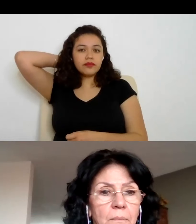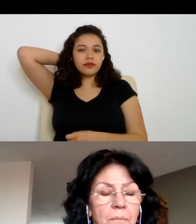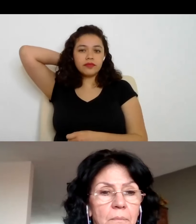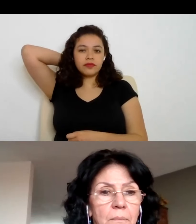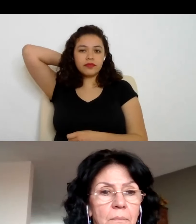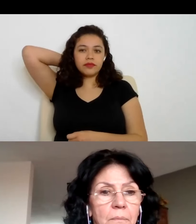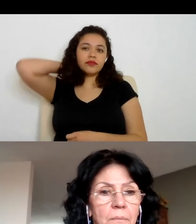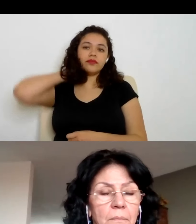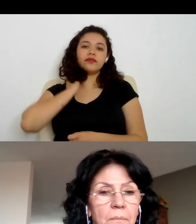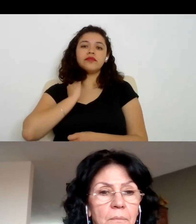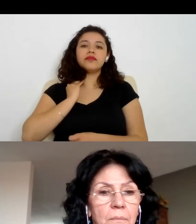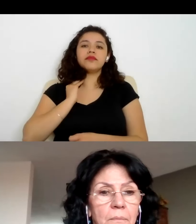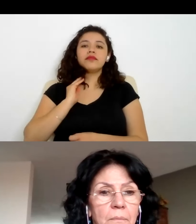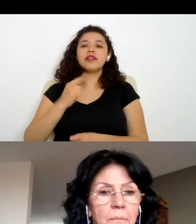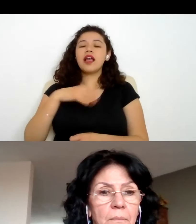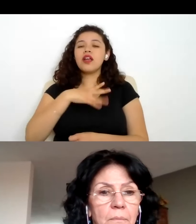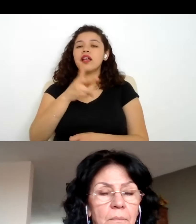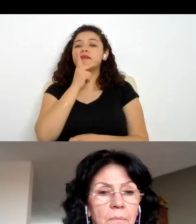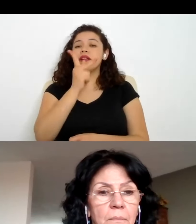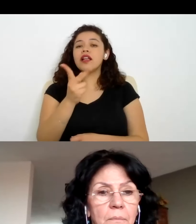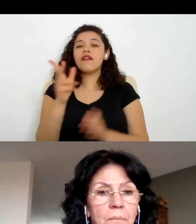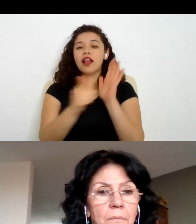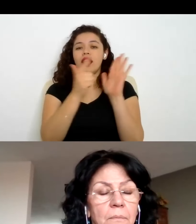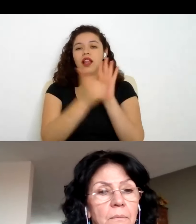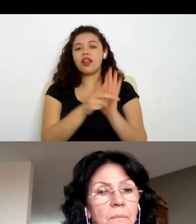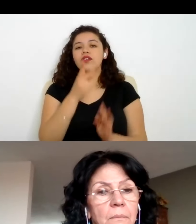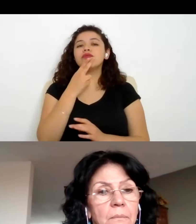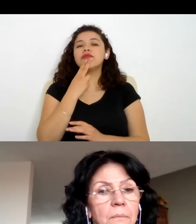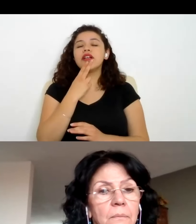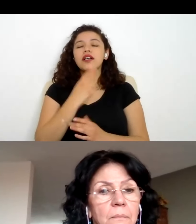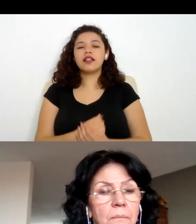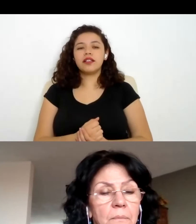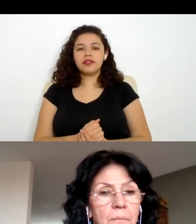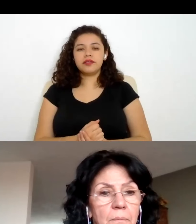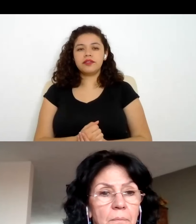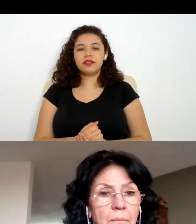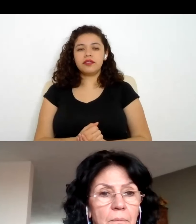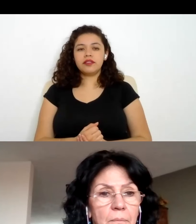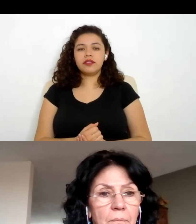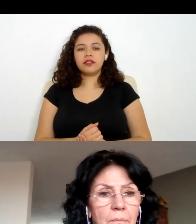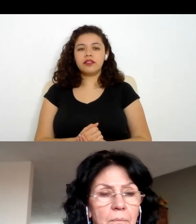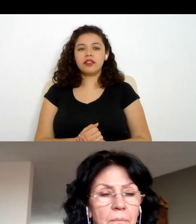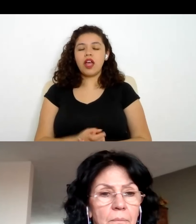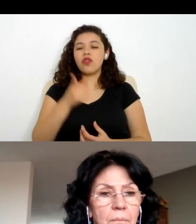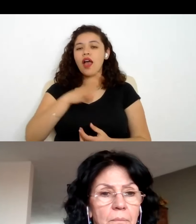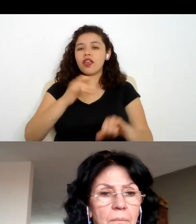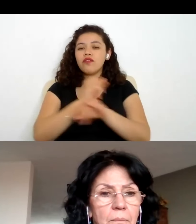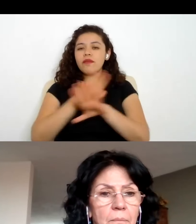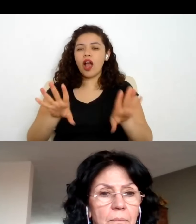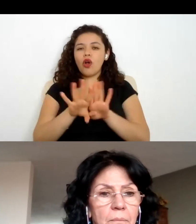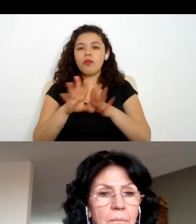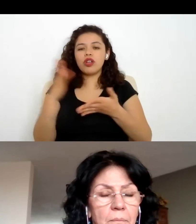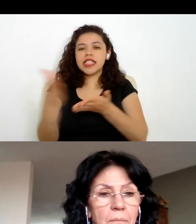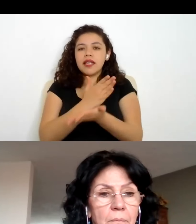un término que utiliza también la ley, que es de cuando tú tienes los datos disasociados,